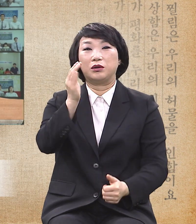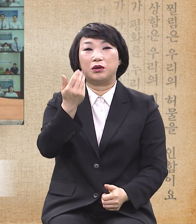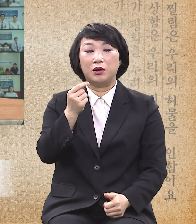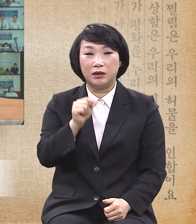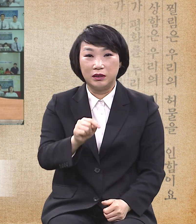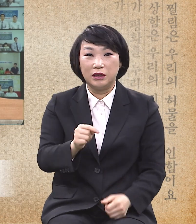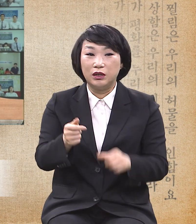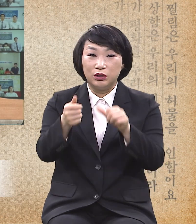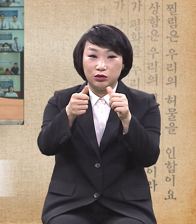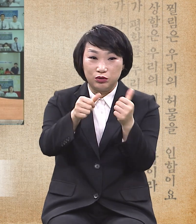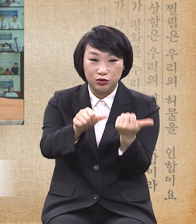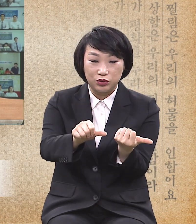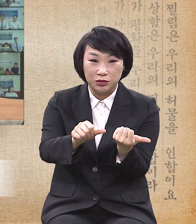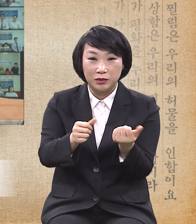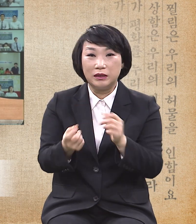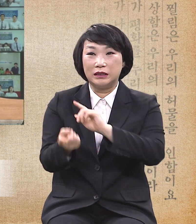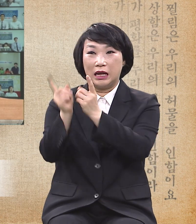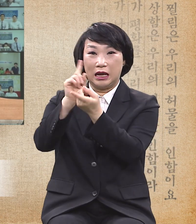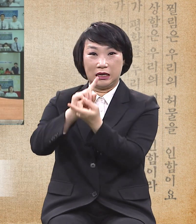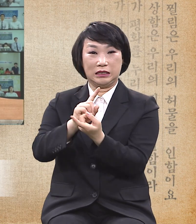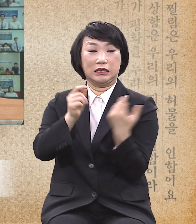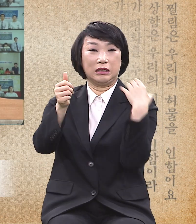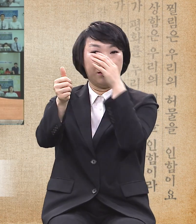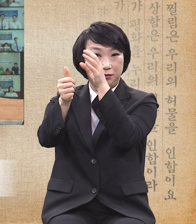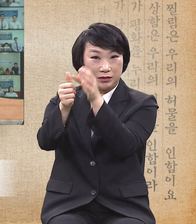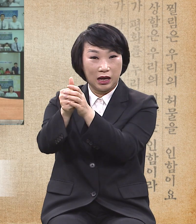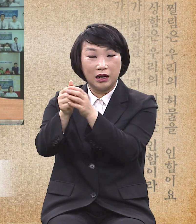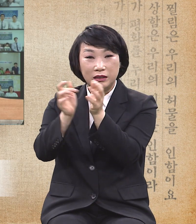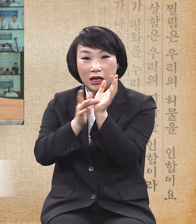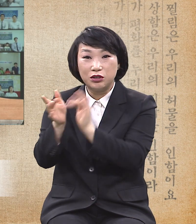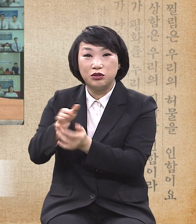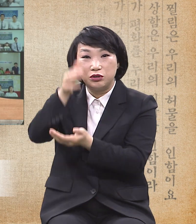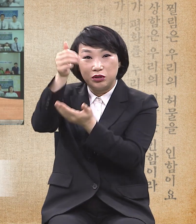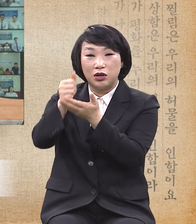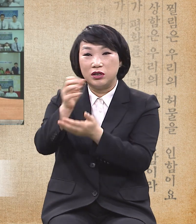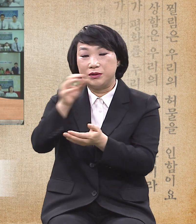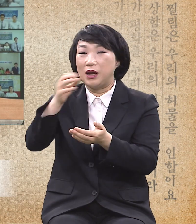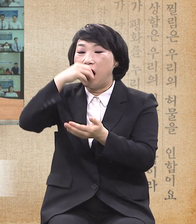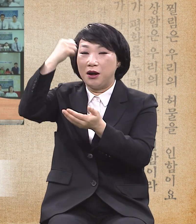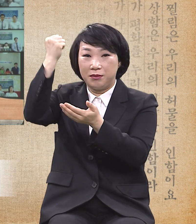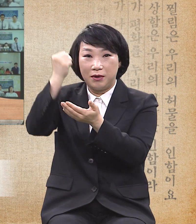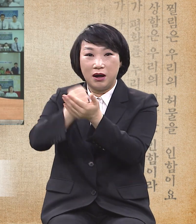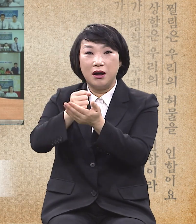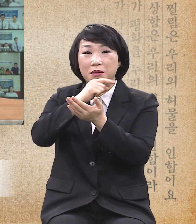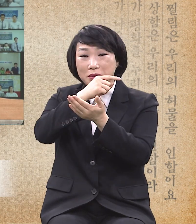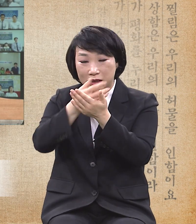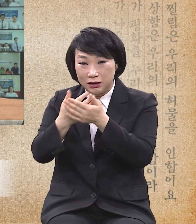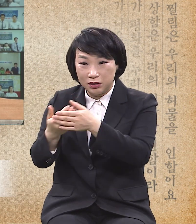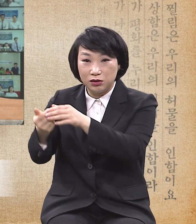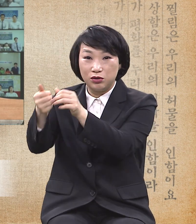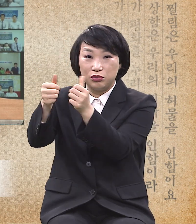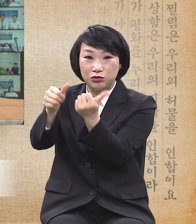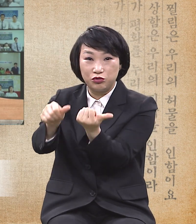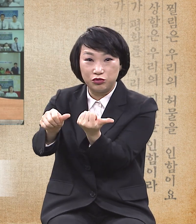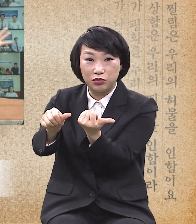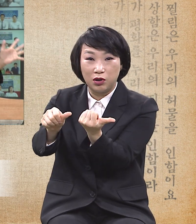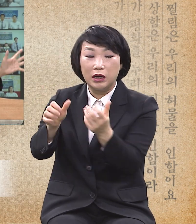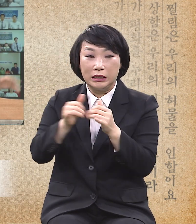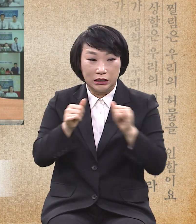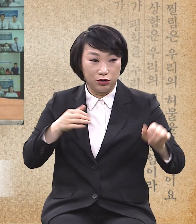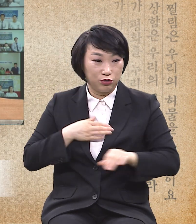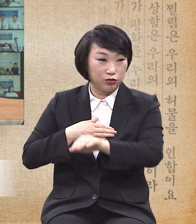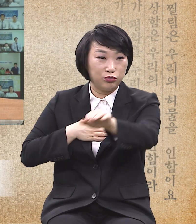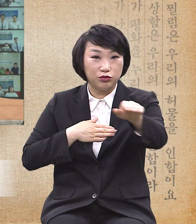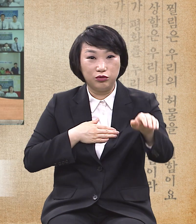된 죽음을 대신해서 예수 그리스도를 십자가에 피 흘려 죽게 하심으로